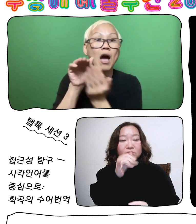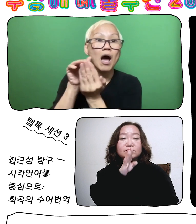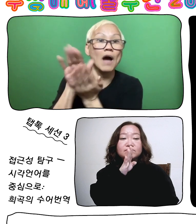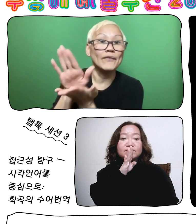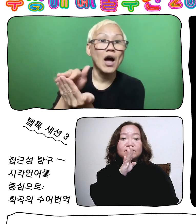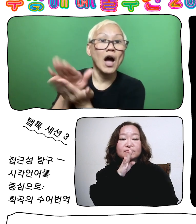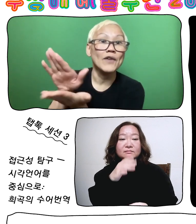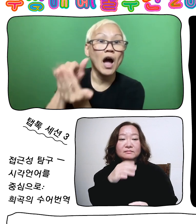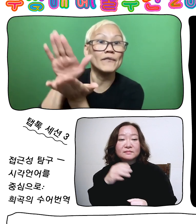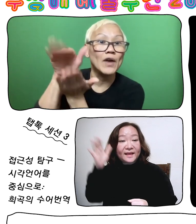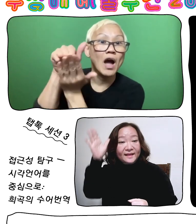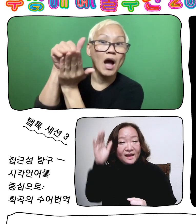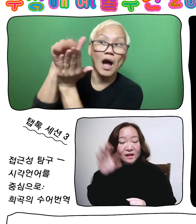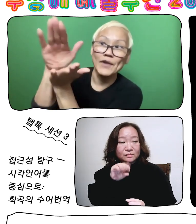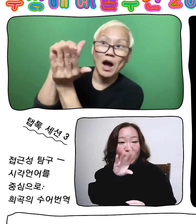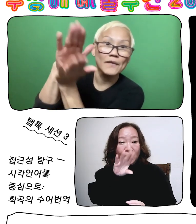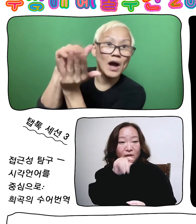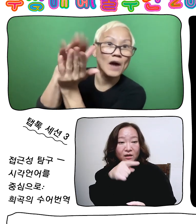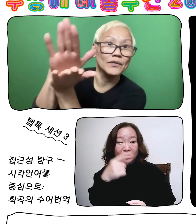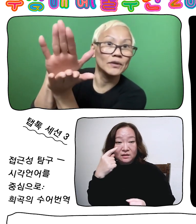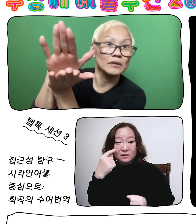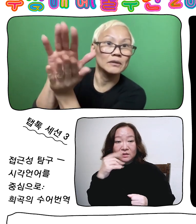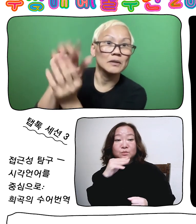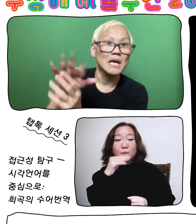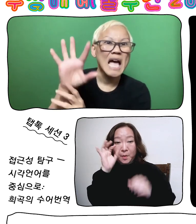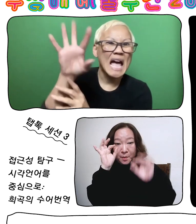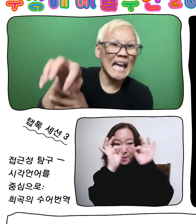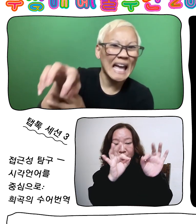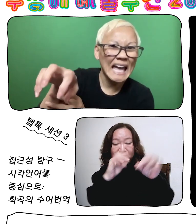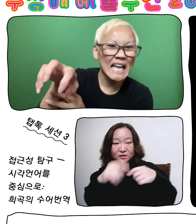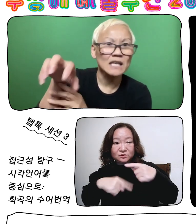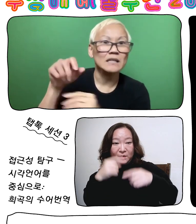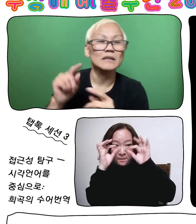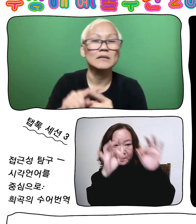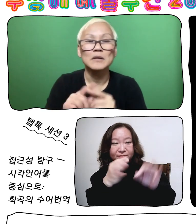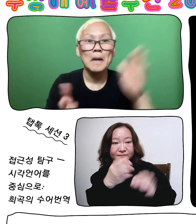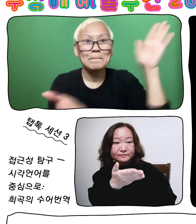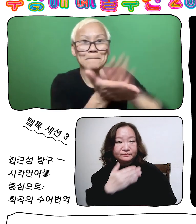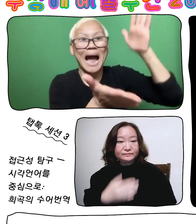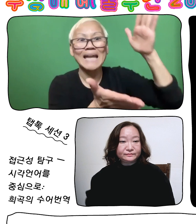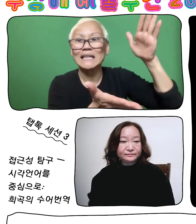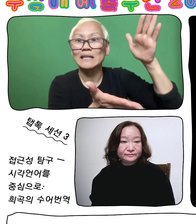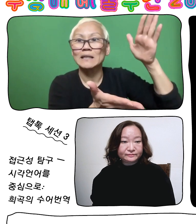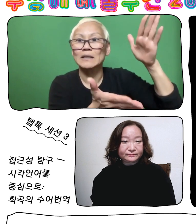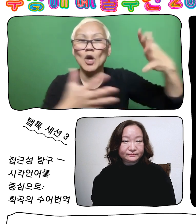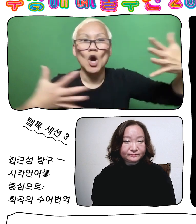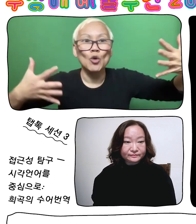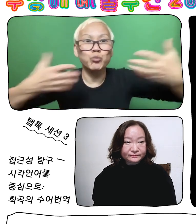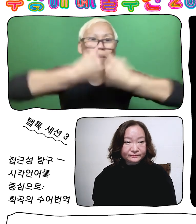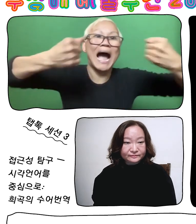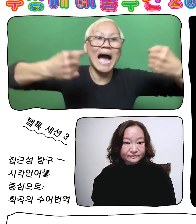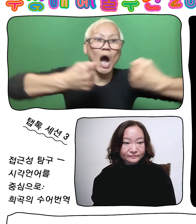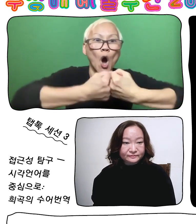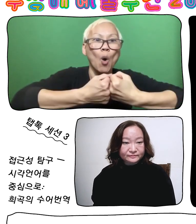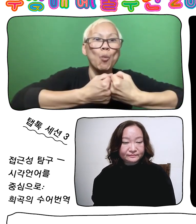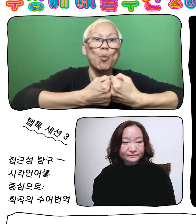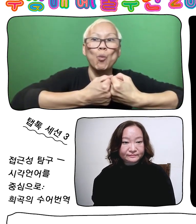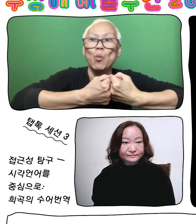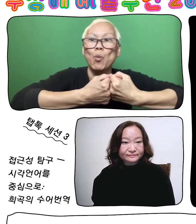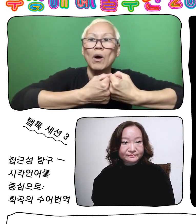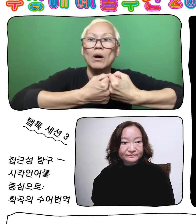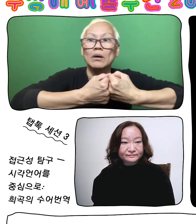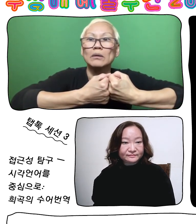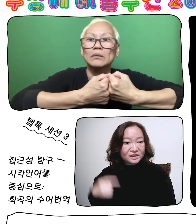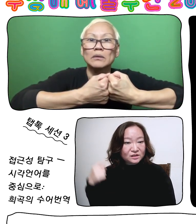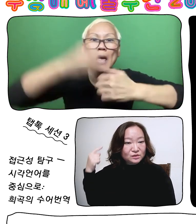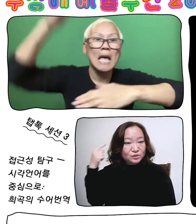동물 소리 등을 표현하는 의성어가 있습니다. 예를 들어서 개 짖는 소리를 수어에서의 의성어로 표현할 수